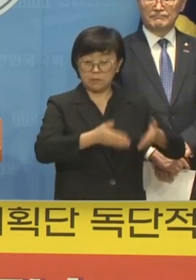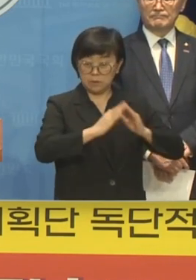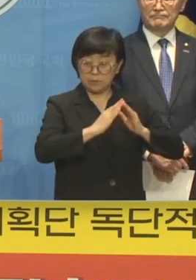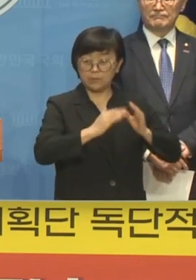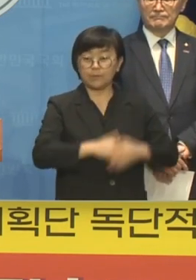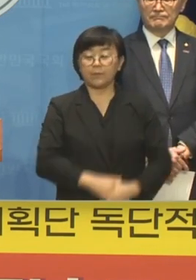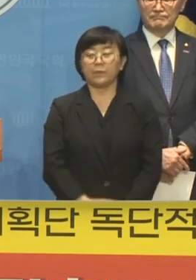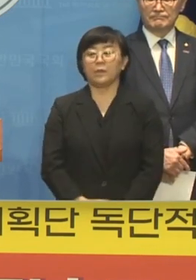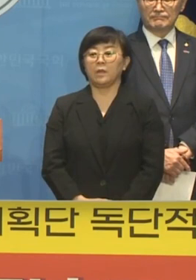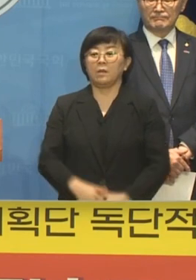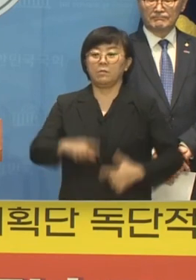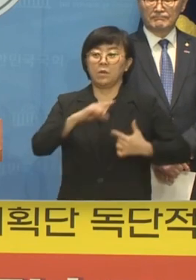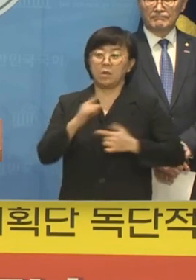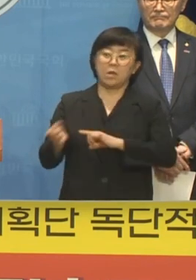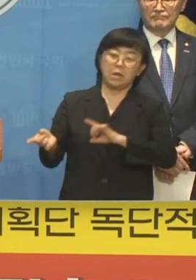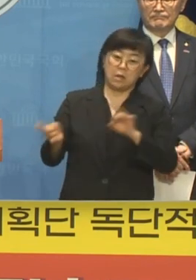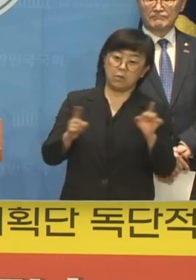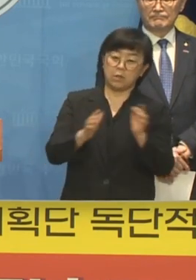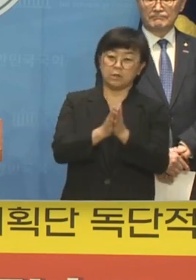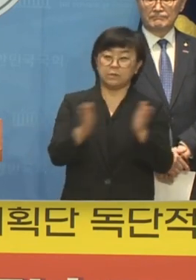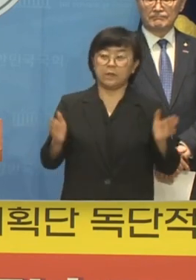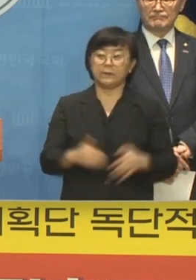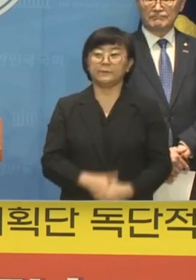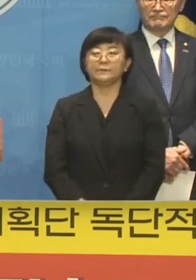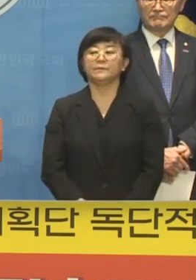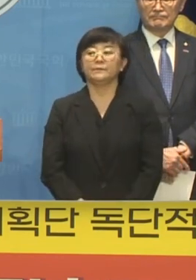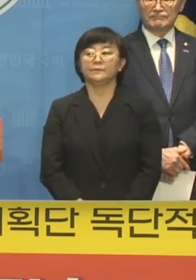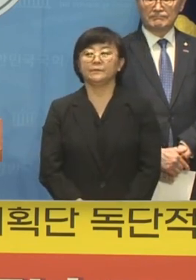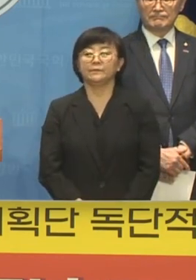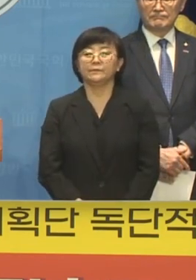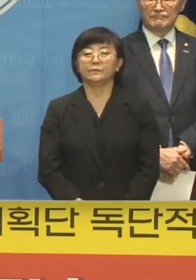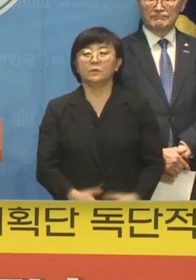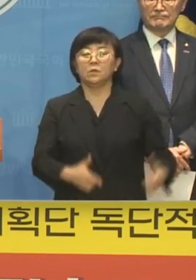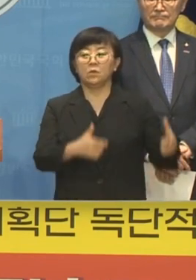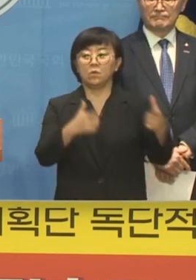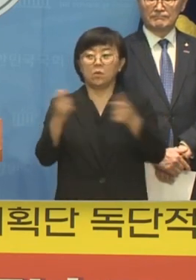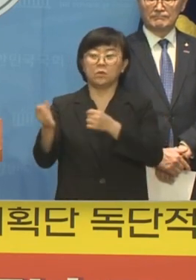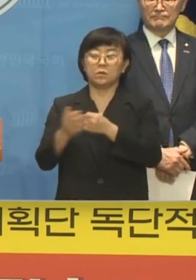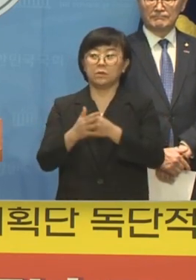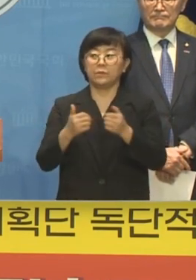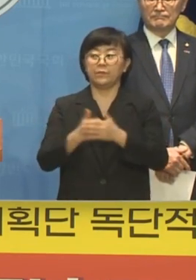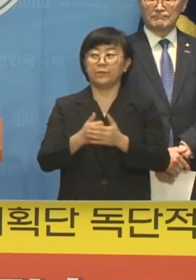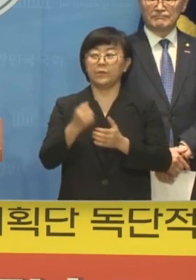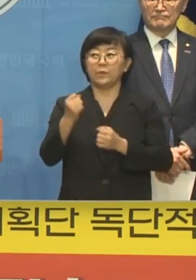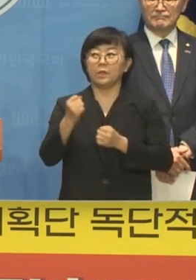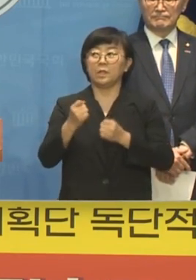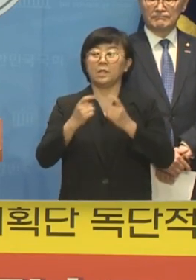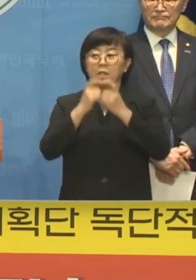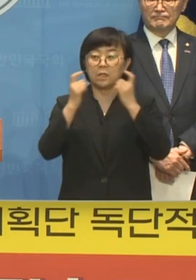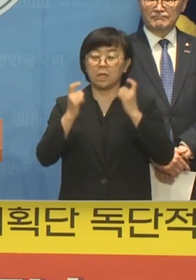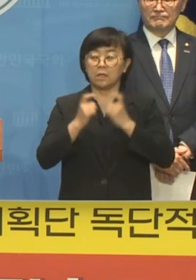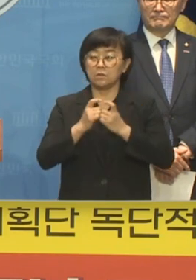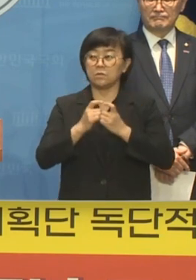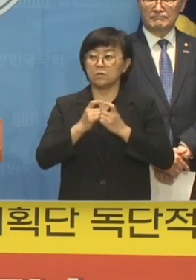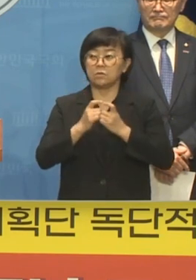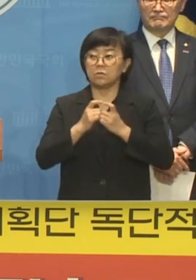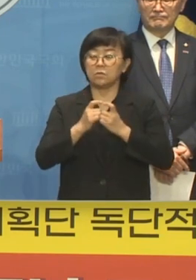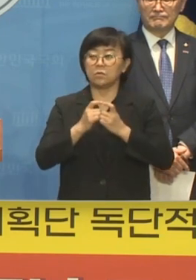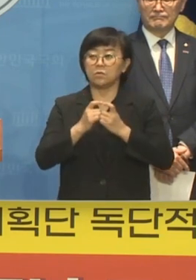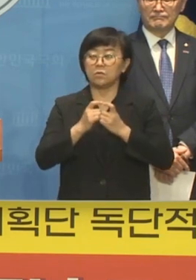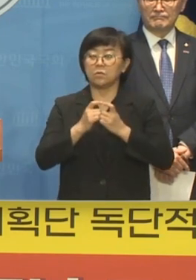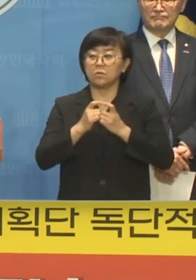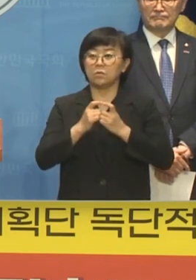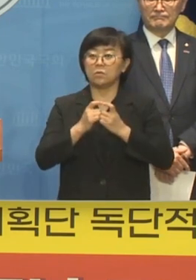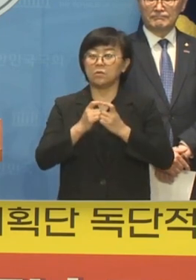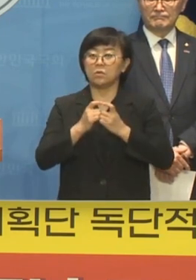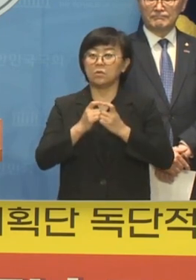말로 명예회복의 출발점입니다. 공통적으로 소리 못 지기 때문에 개인적으로 혼자서